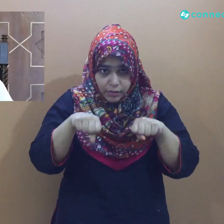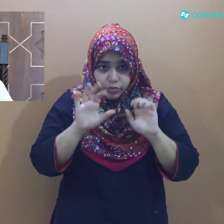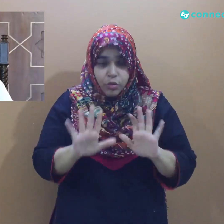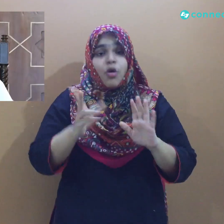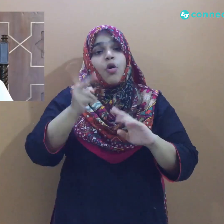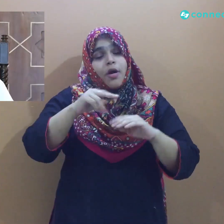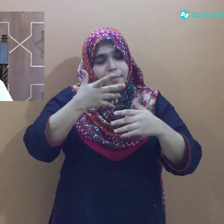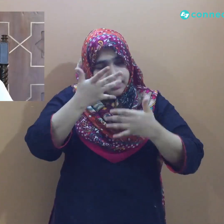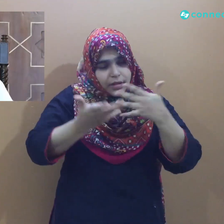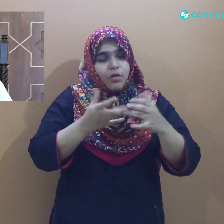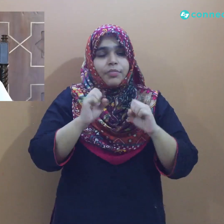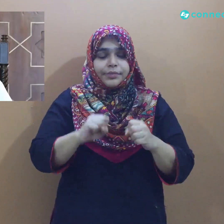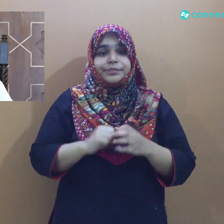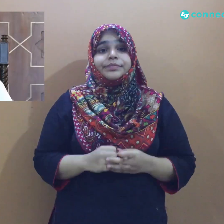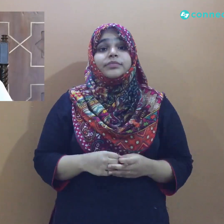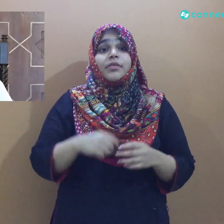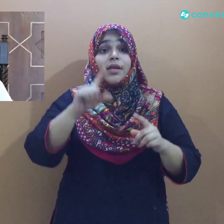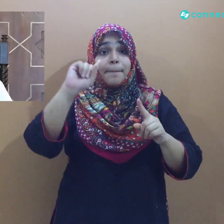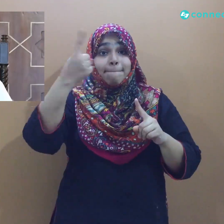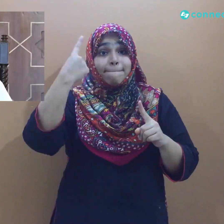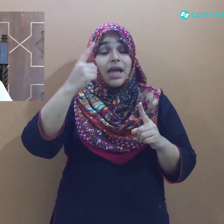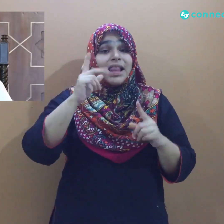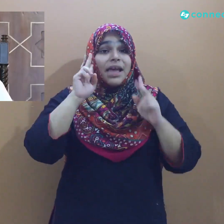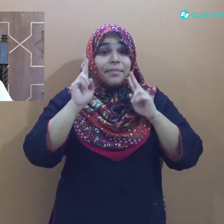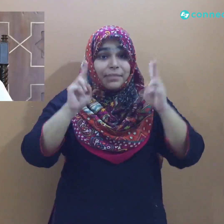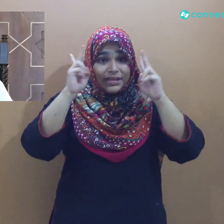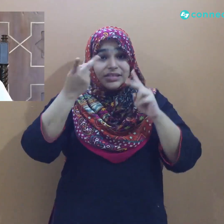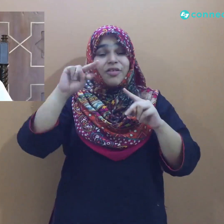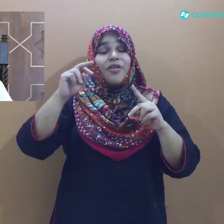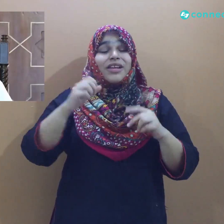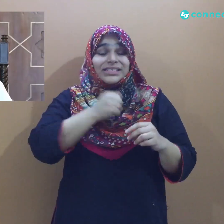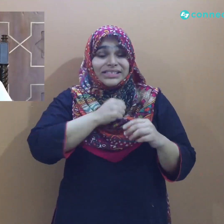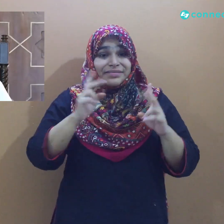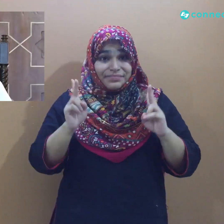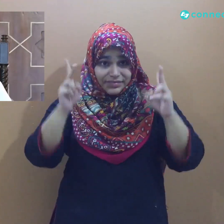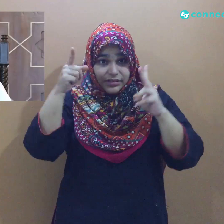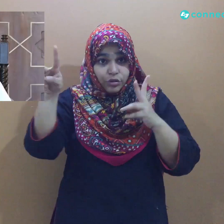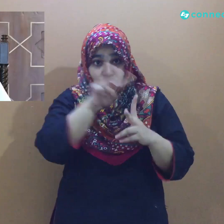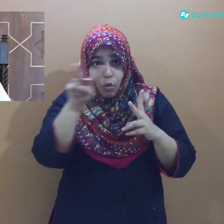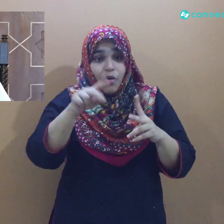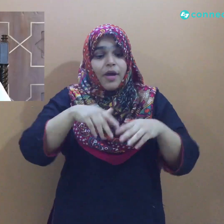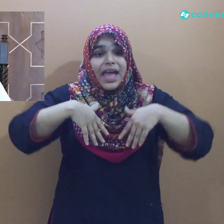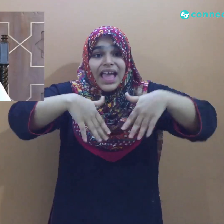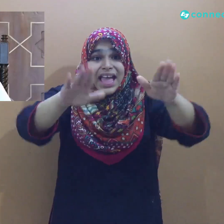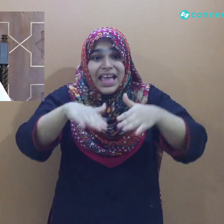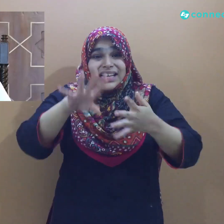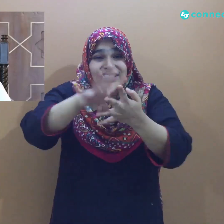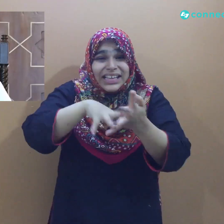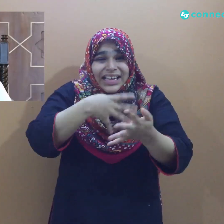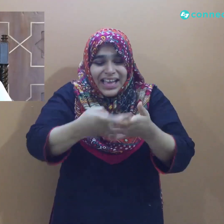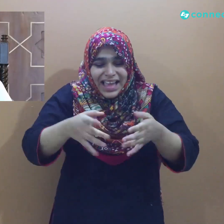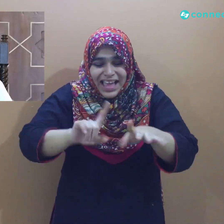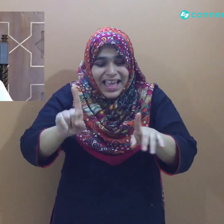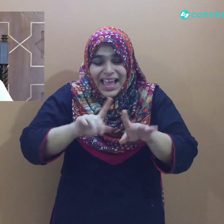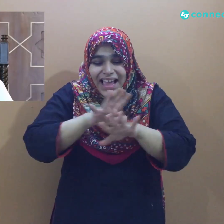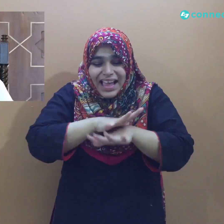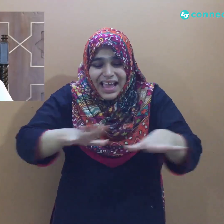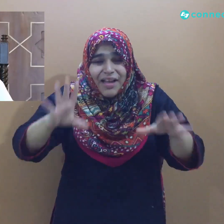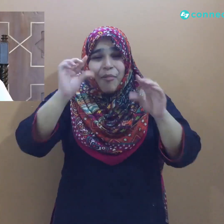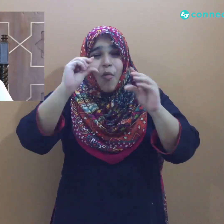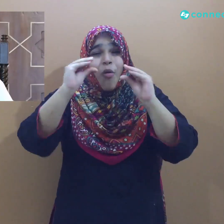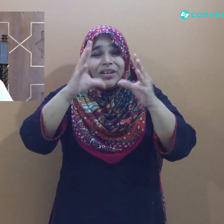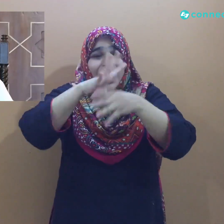ہوں۔ مساجد اور امام بارگاہوں میں قالین یا دریاں نہیں بچھائی جائیں گی۔ یہ